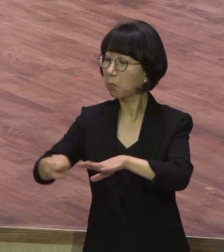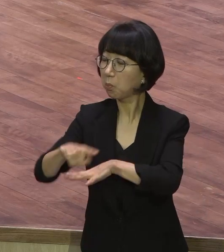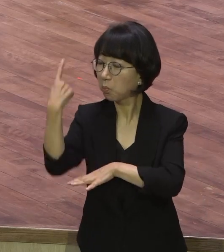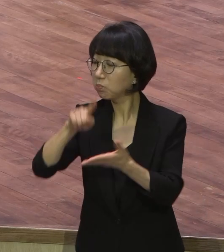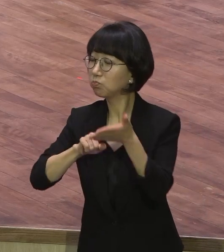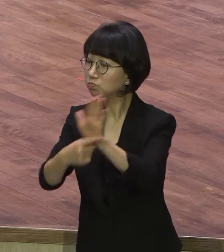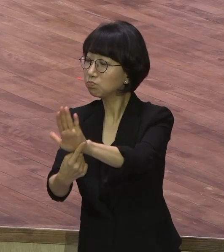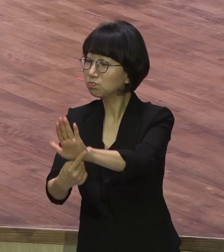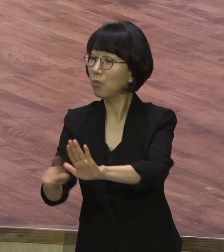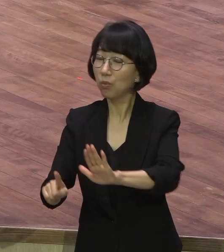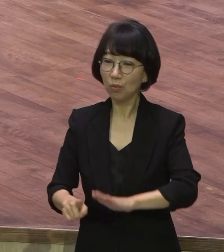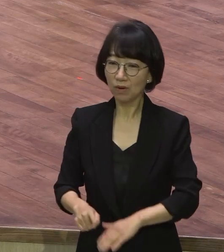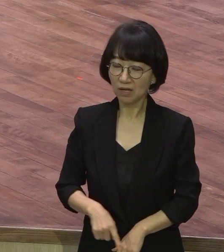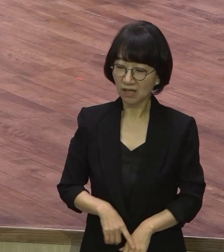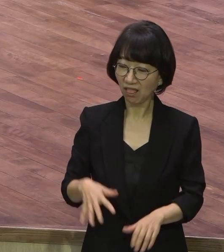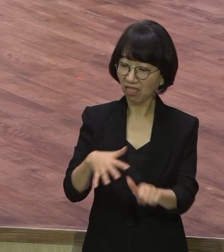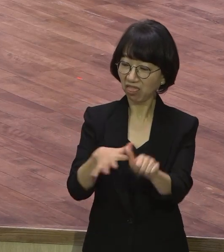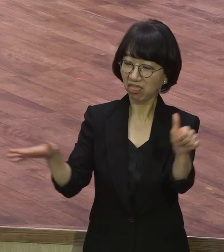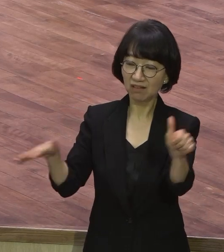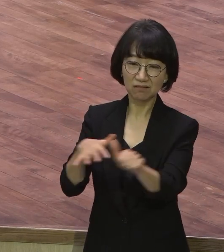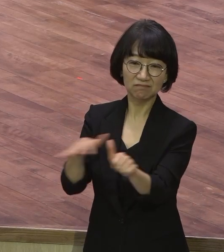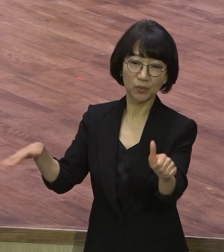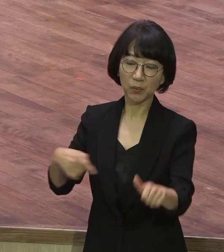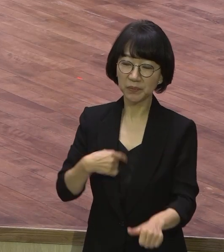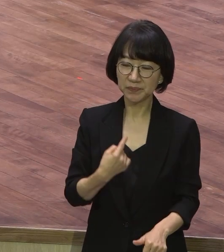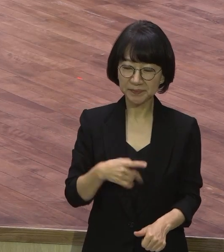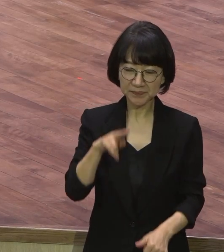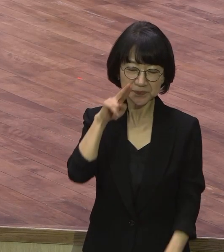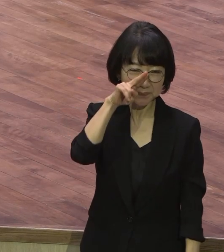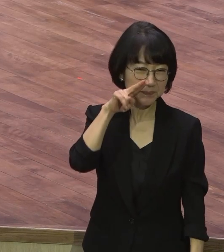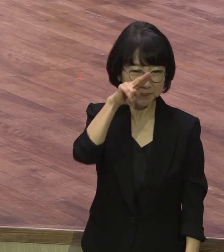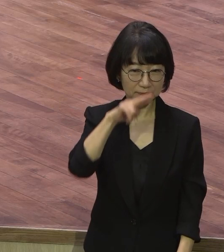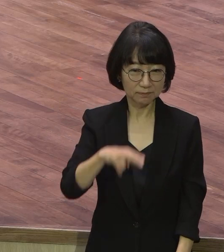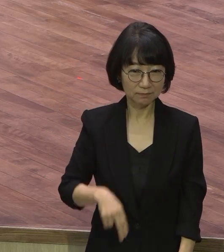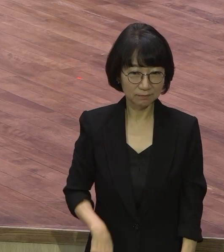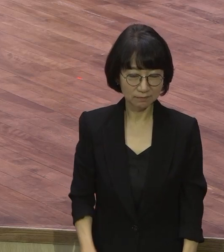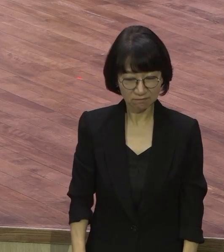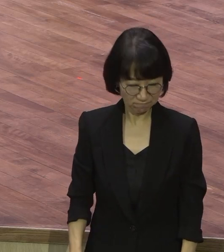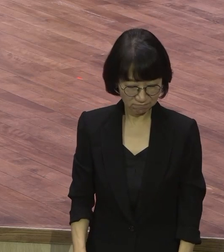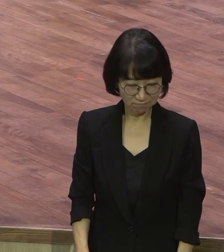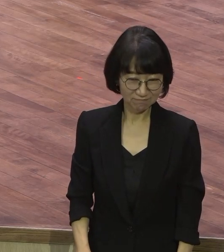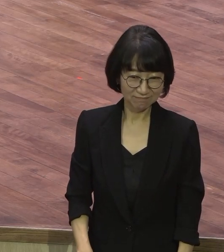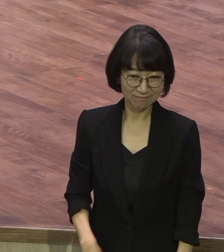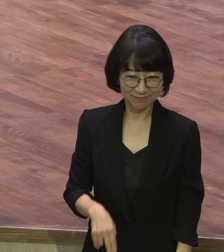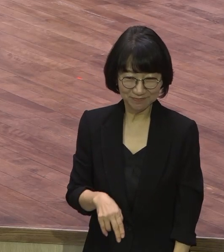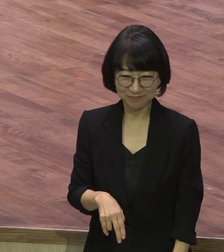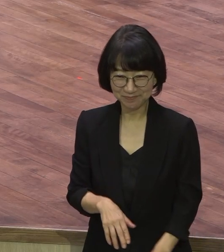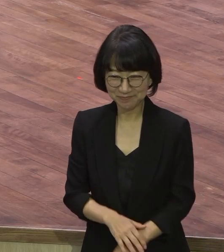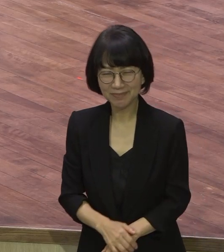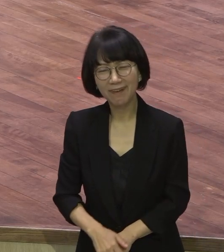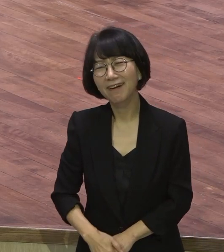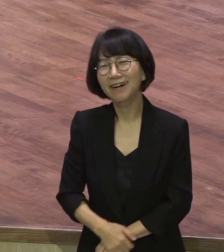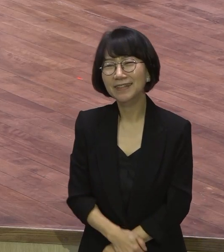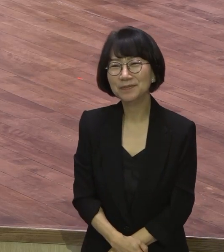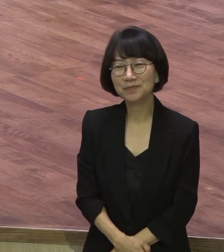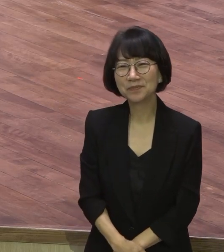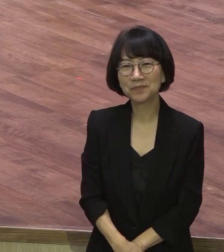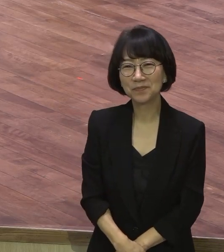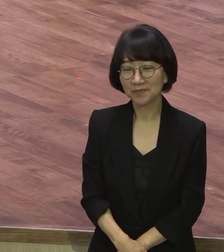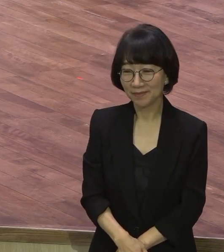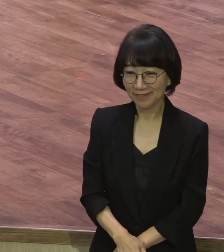헌신 많이 하면 남들 아는데 괜히 자기 혼자 다 하니까 한다고 설치니까 설치는 것도 아닌데